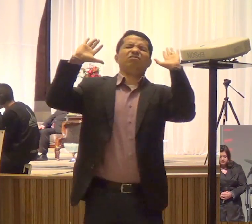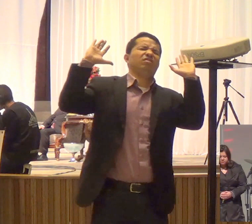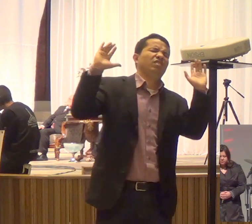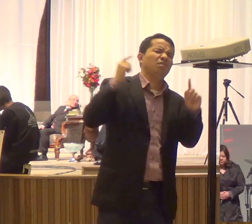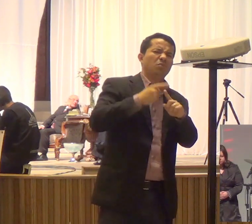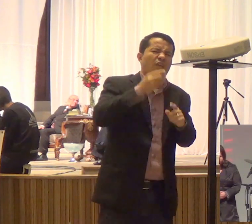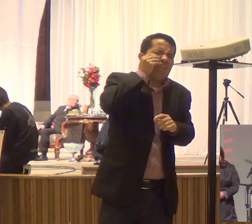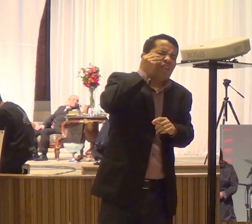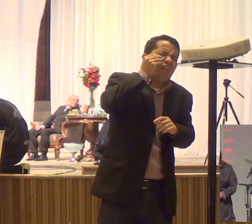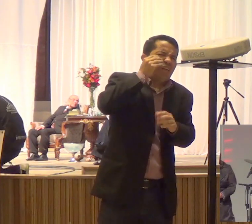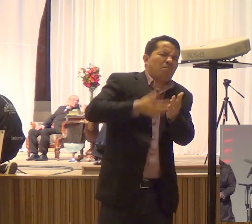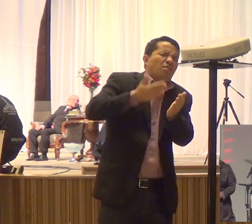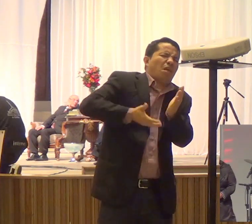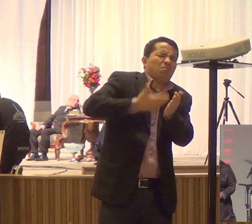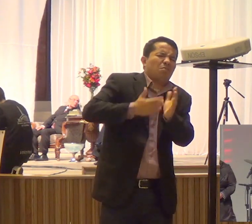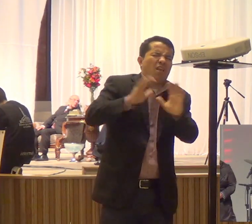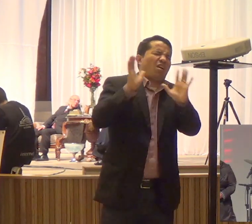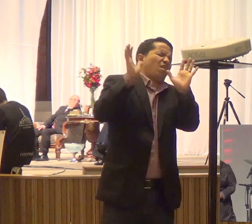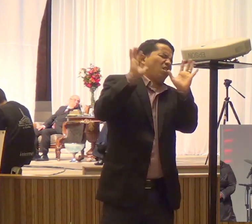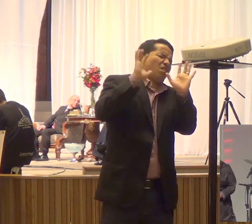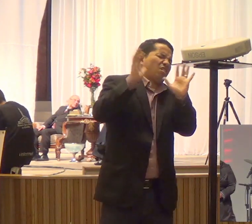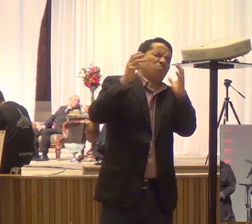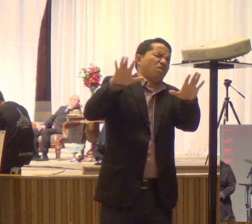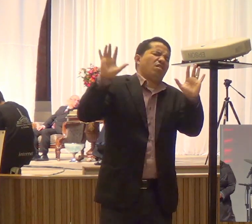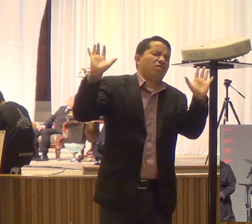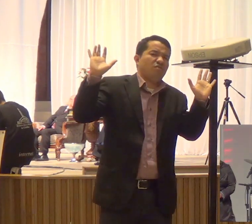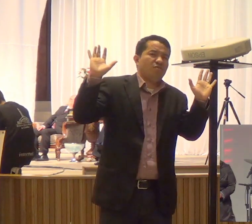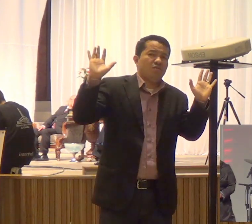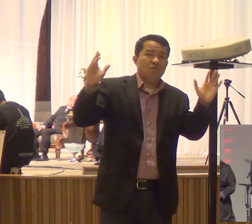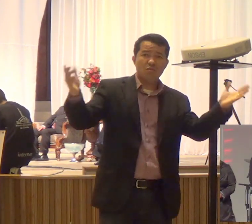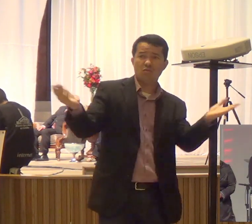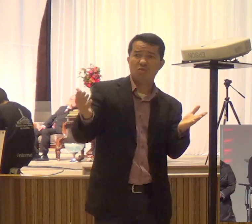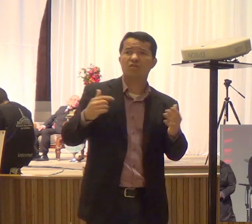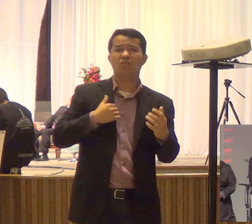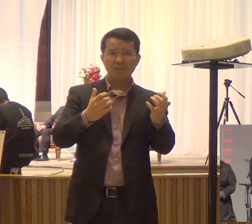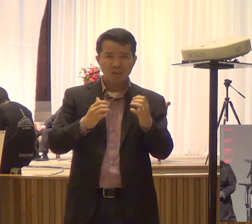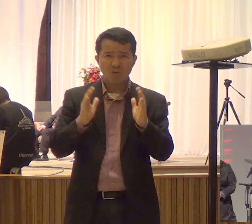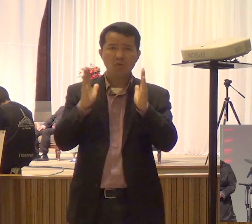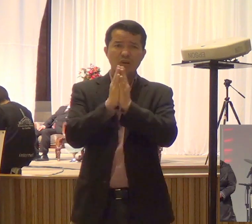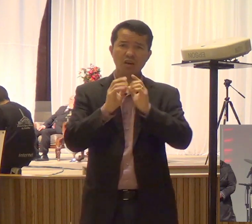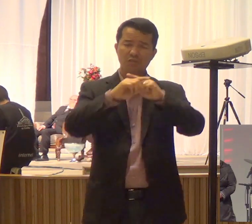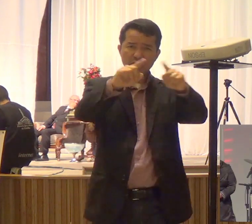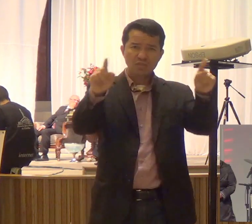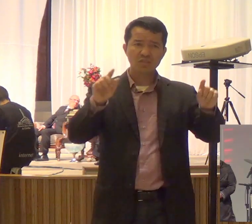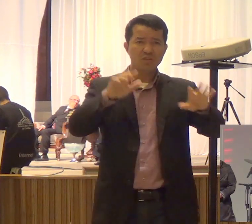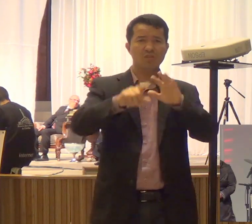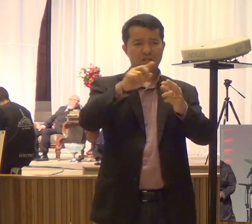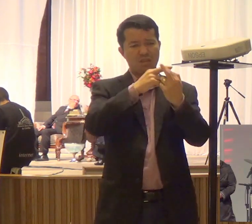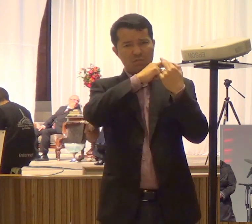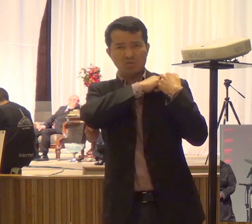tentar conformar a sua vida à vida de Cristo. Ou quem sabe você se cansou do peso da responsabilidade,